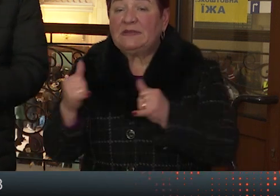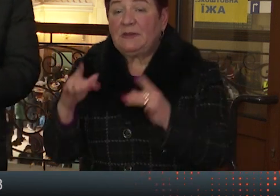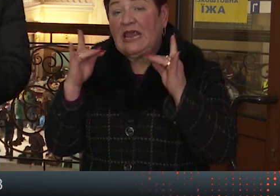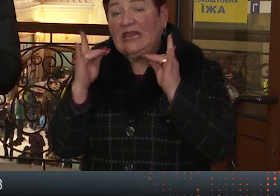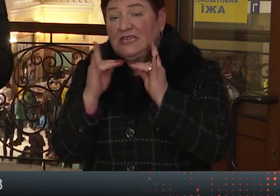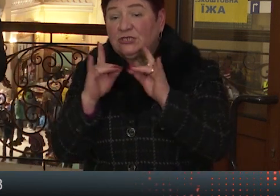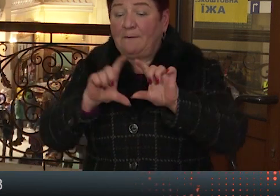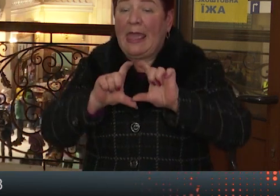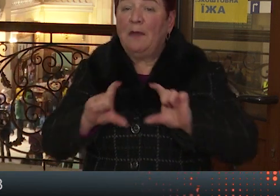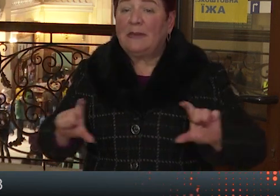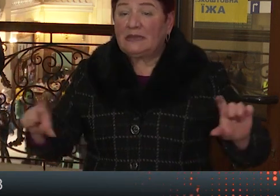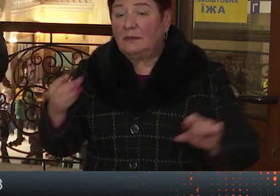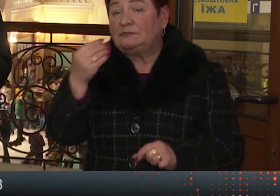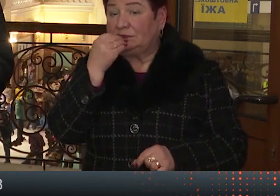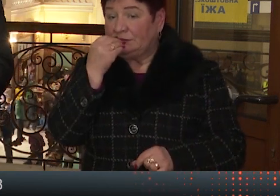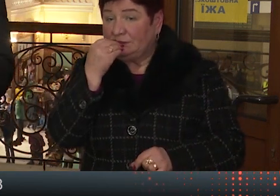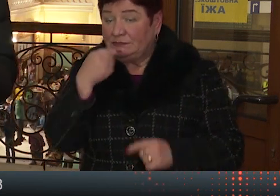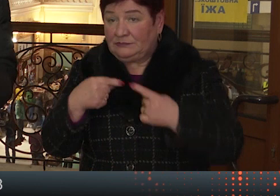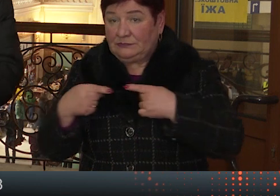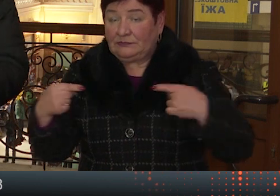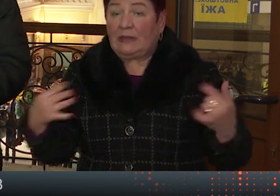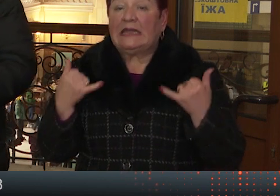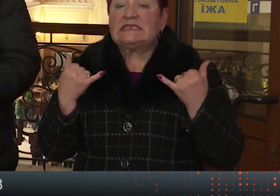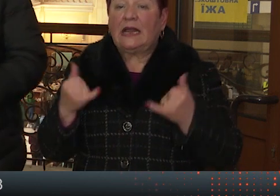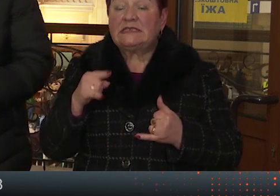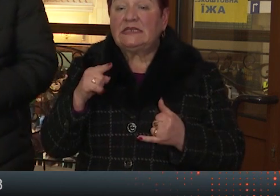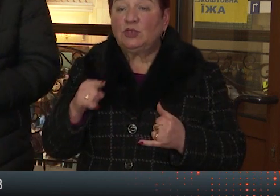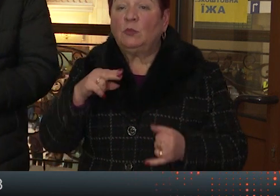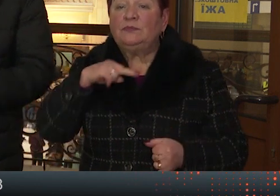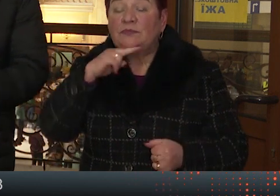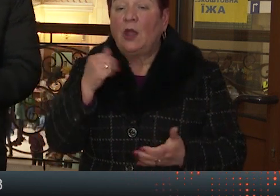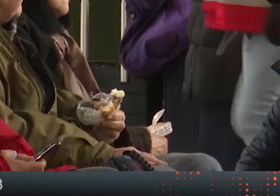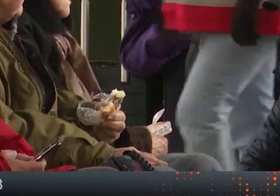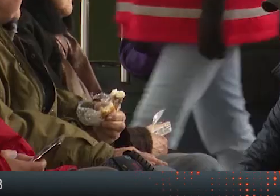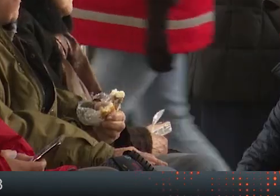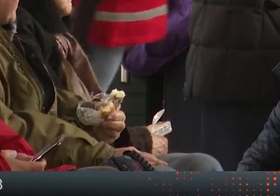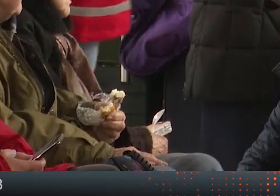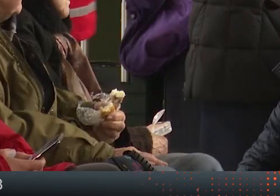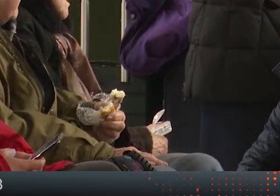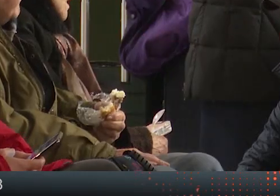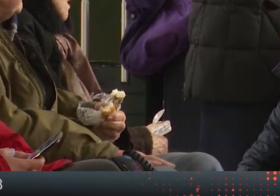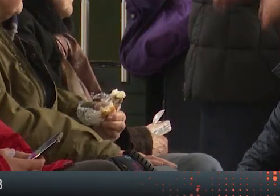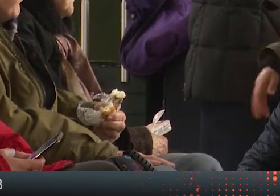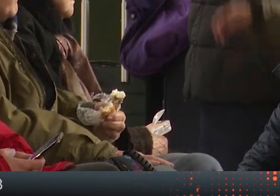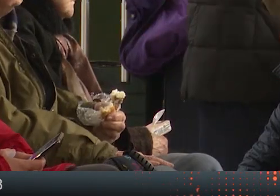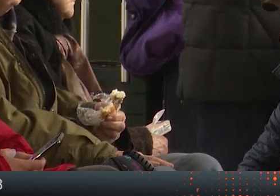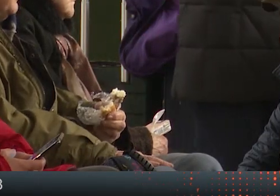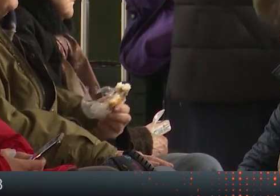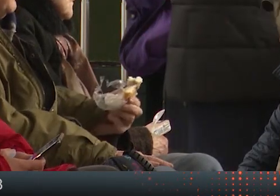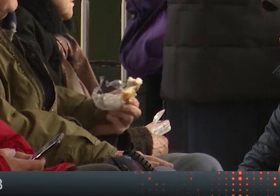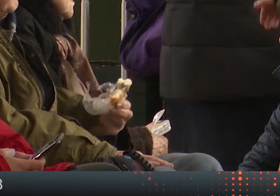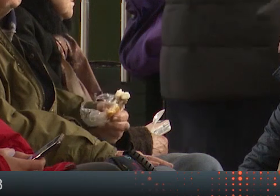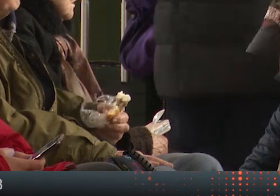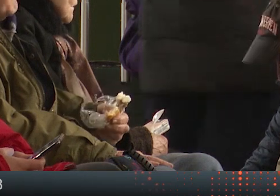ліжками, матрацами, продуктами харчування. Зараз на цьому зосереджена основна увага. Сьогодні запрацює кол-центр, який